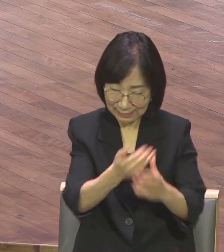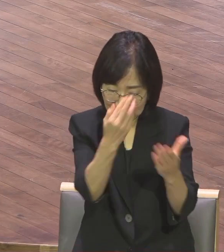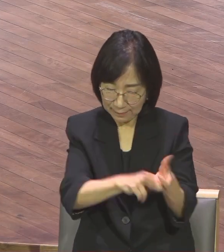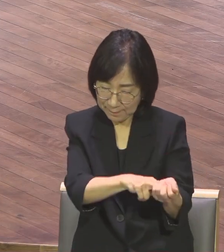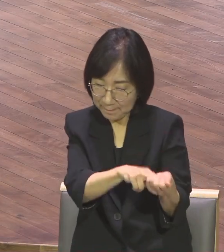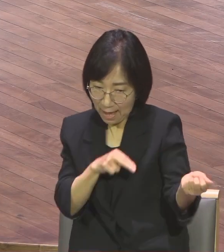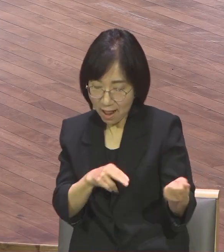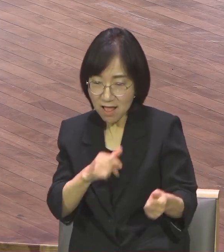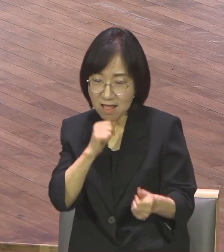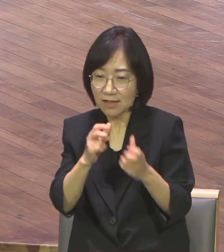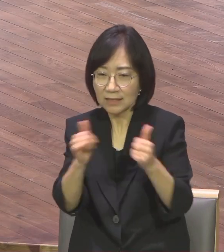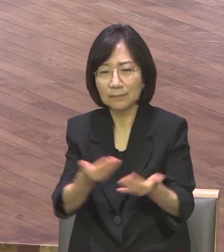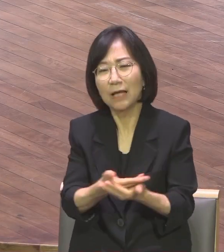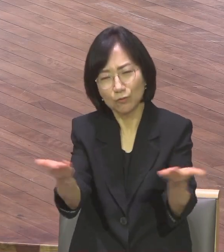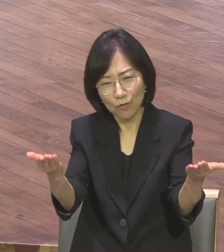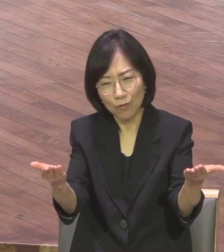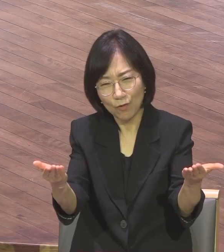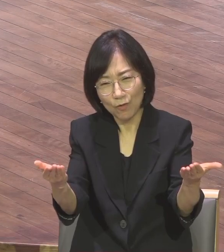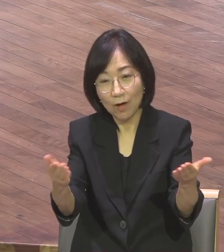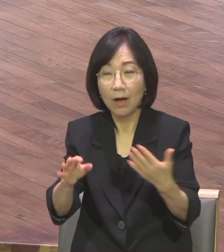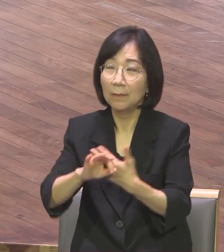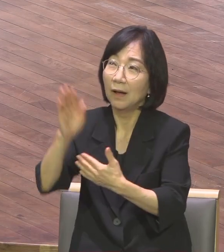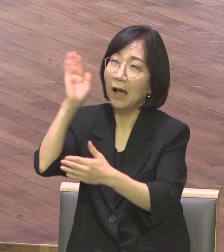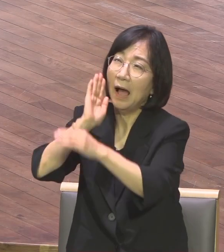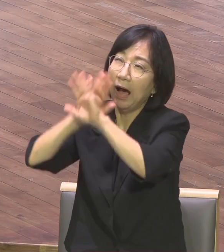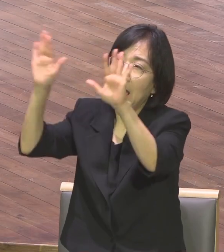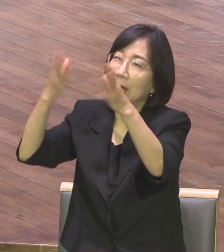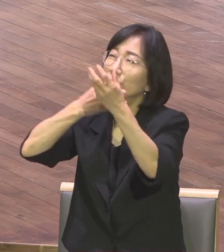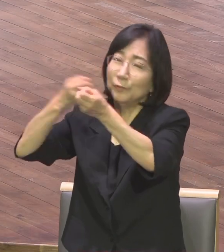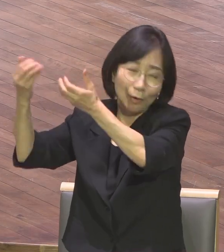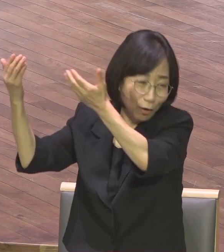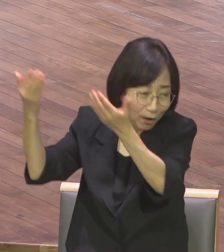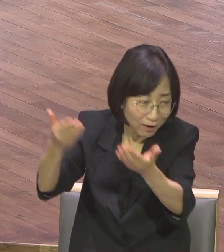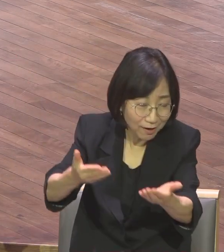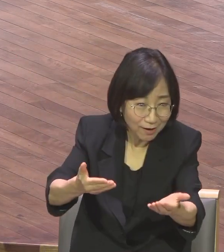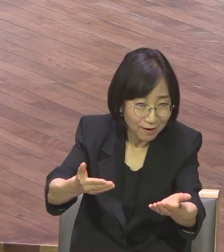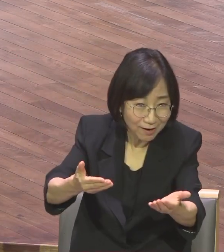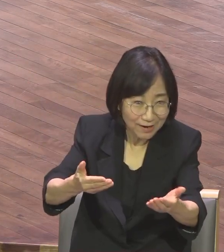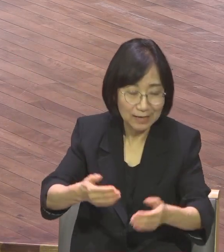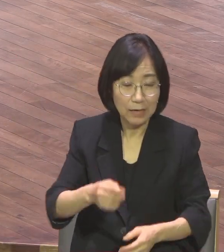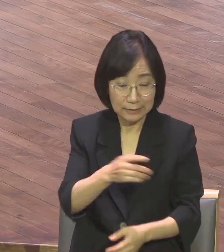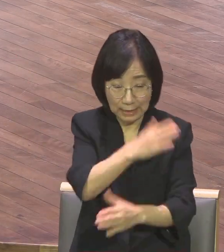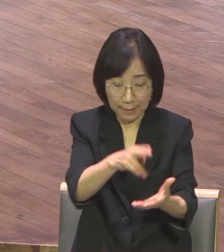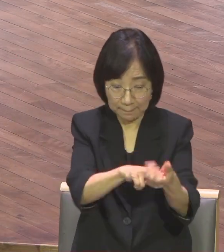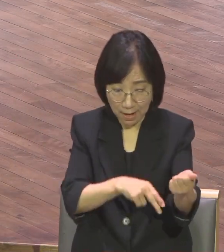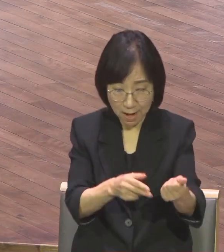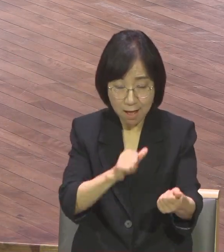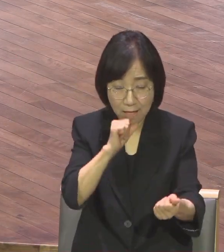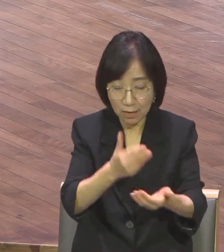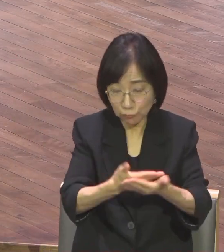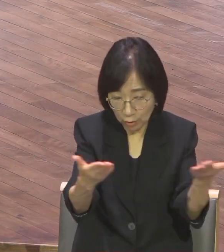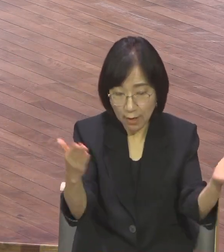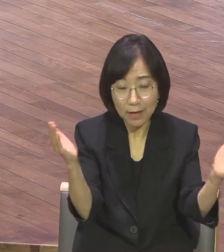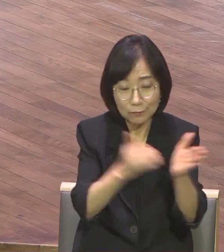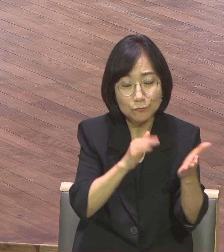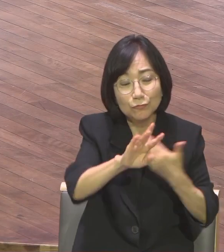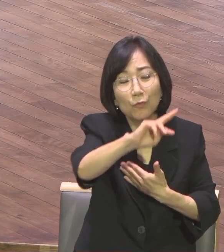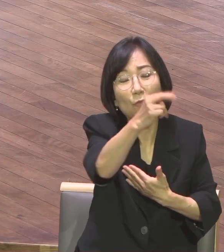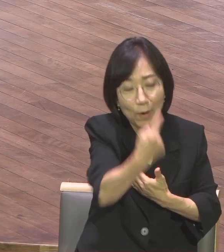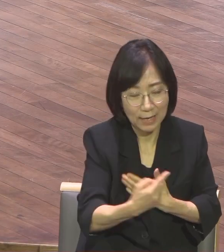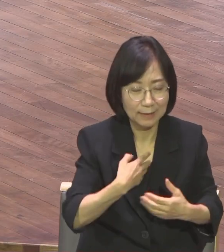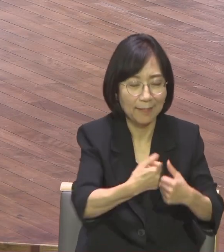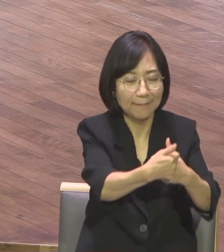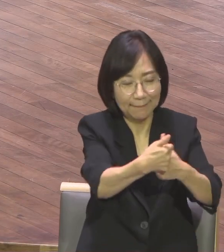다 팔아 가난한 자들이 주라. 그리하면 하늘에서 보화가 내게 있으리라. 그리고 와서 나를 따르라 하시니